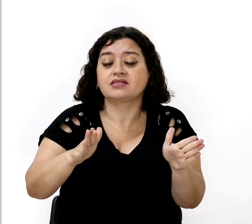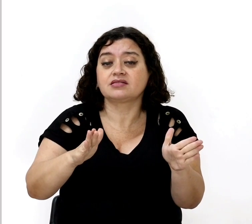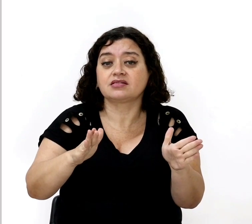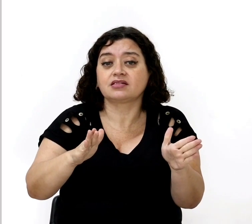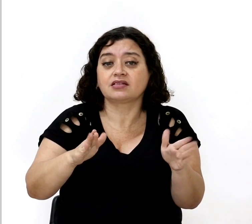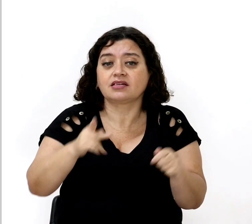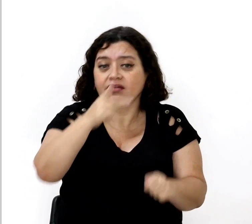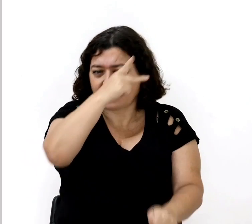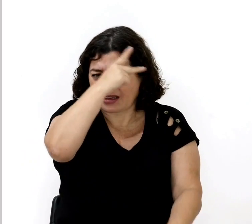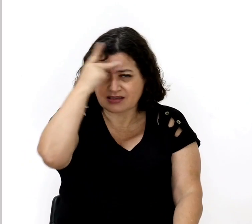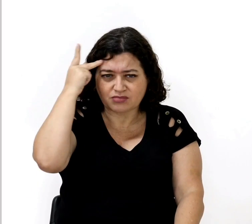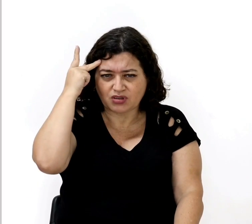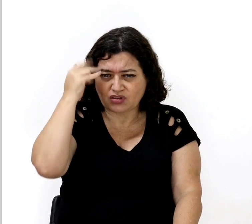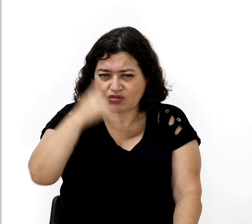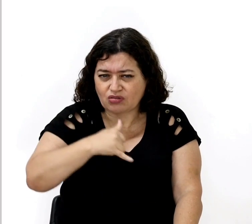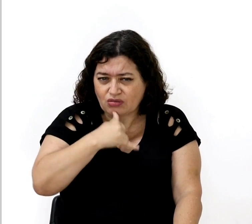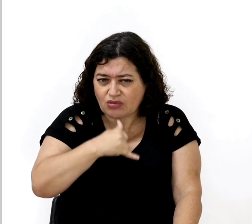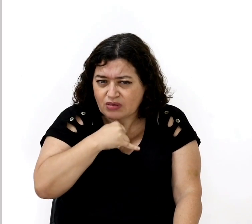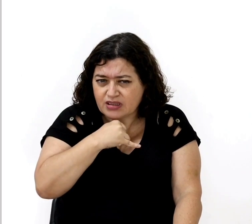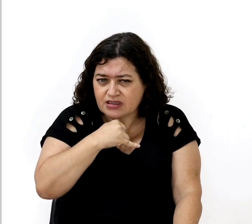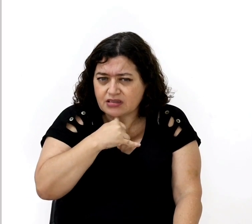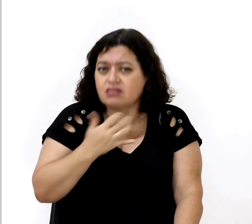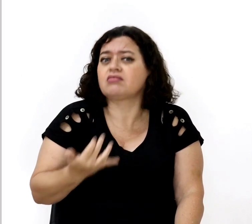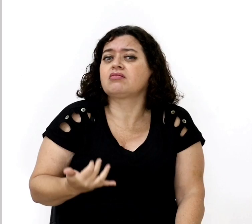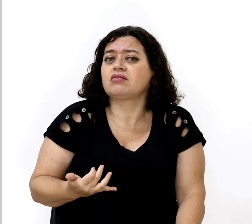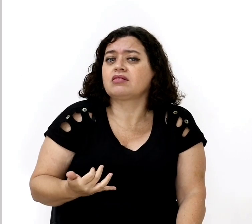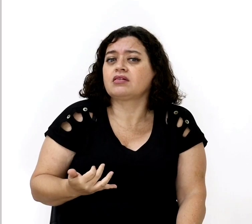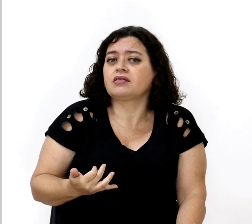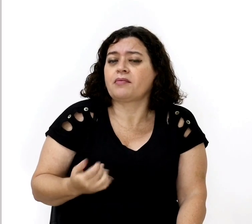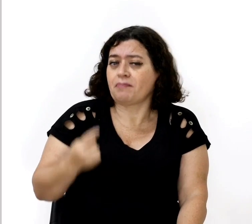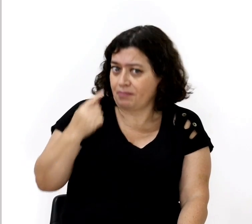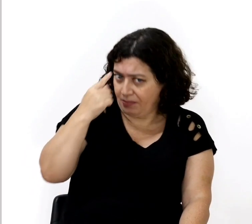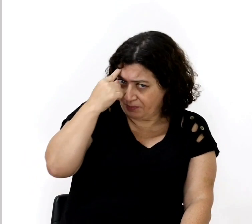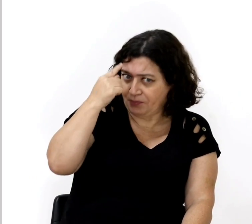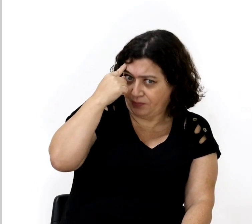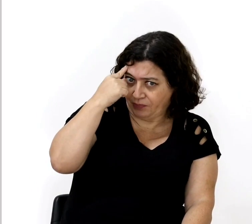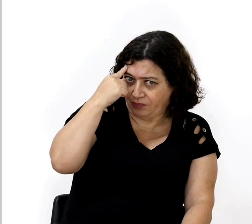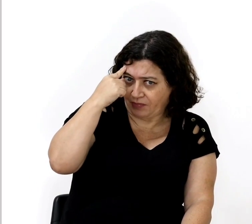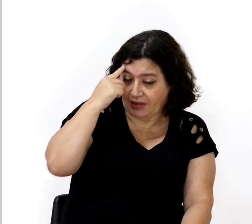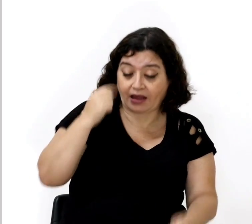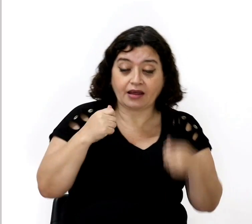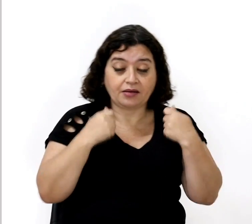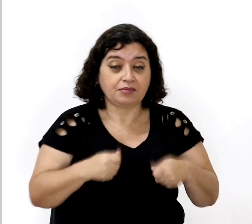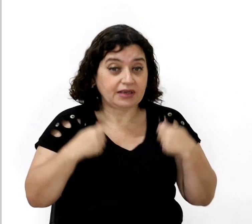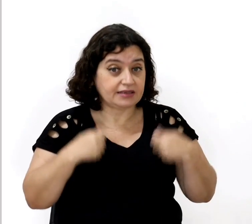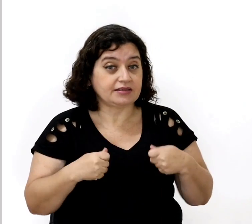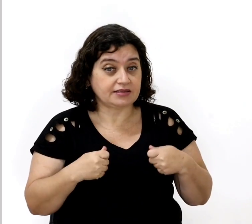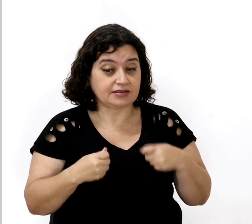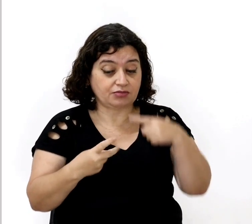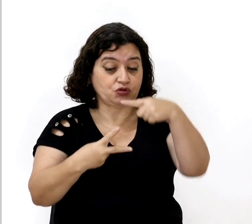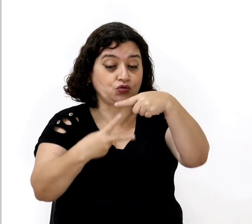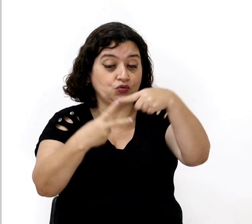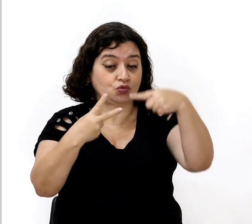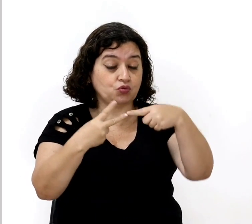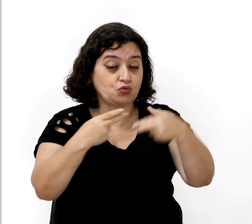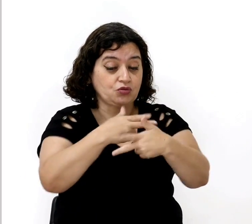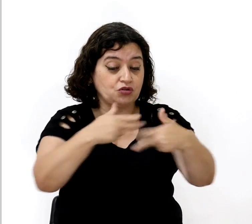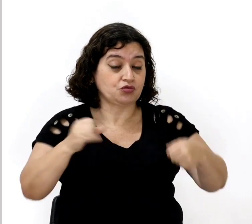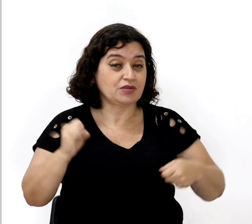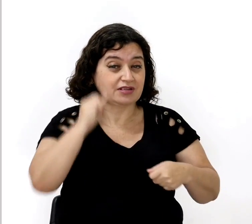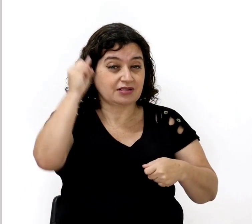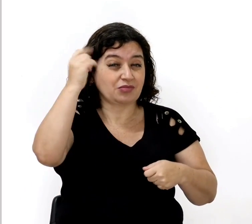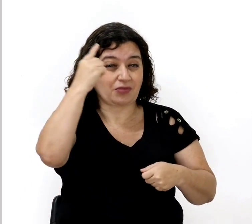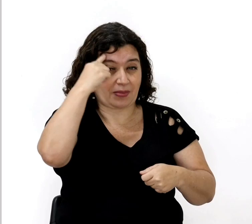existir, as pessoas se lamentariam? Bom, nesse ponto, a gente precisa pensar duas coisas importantes.